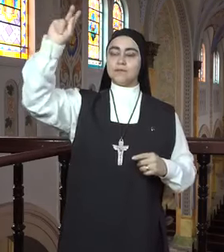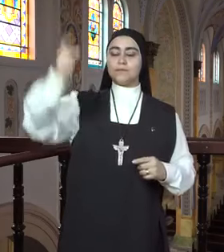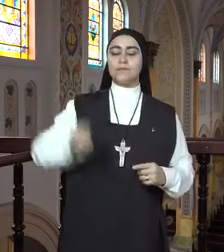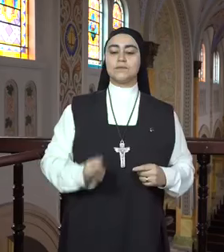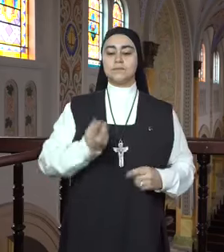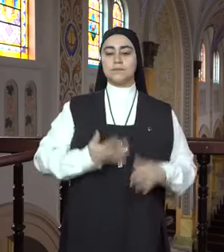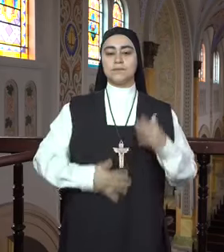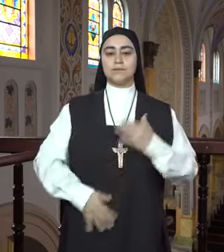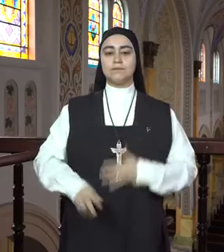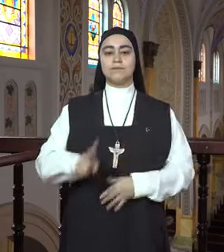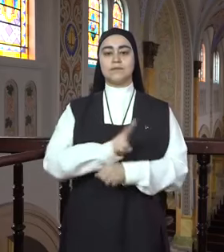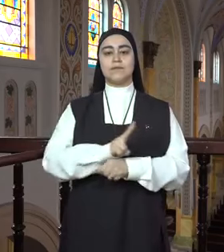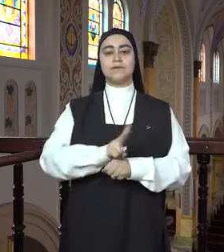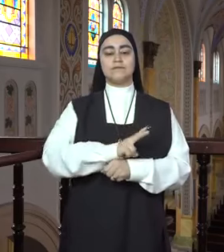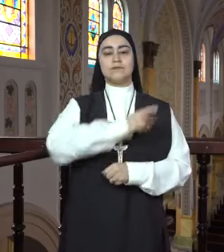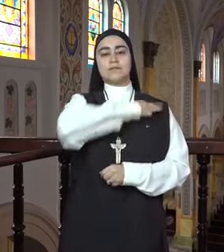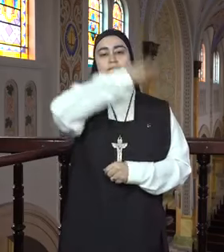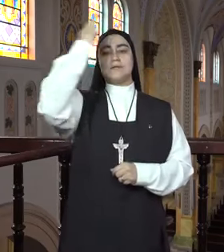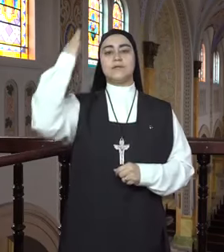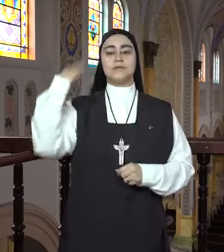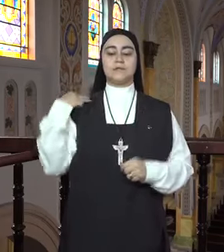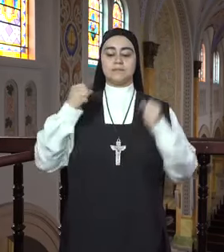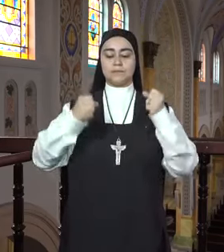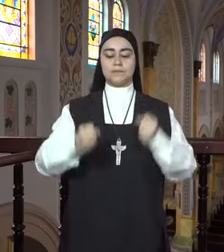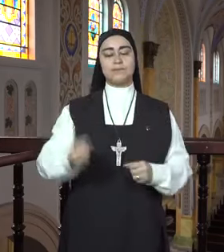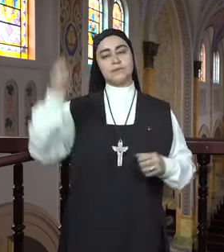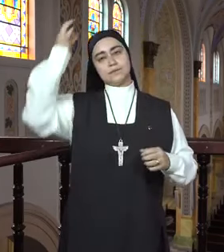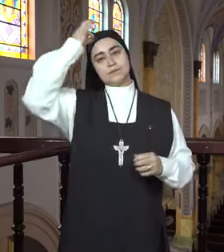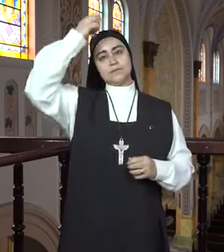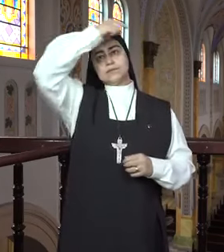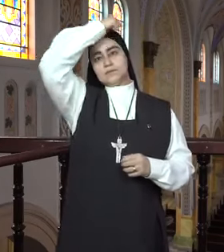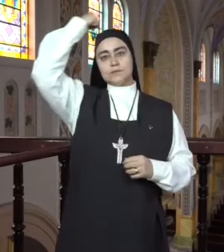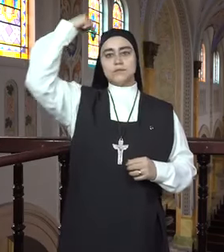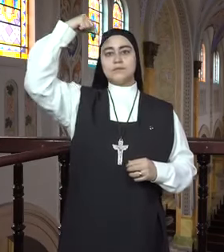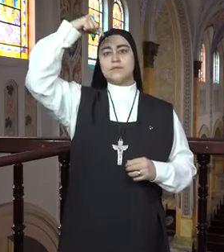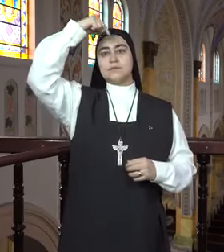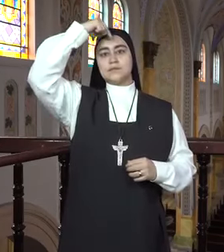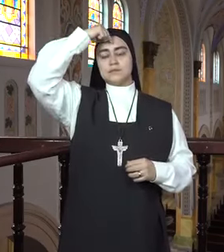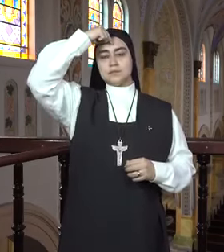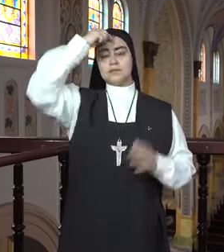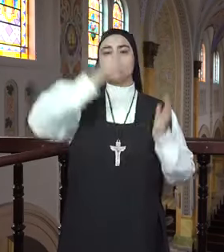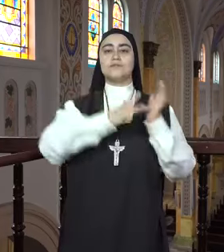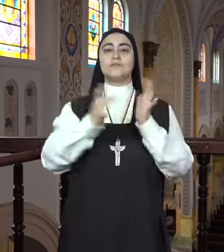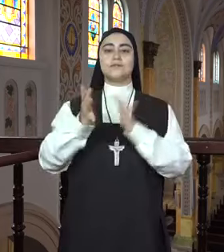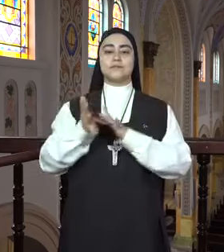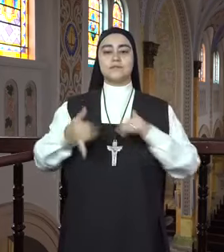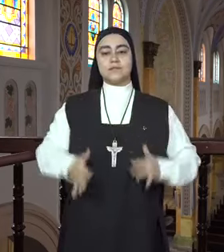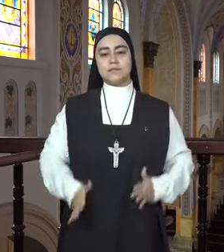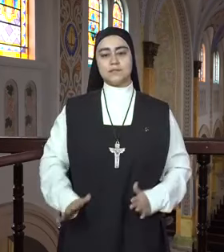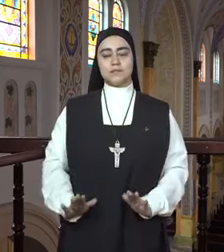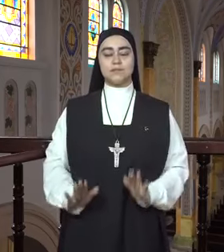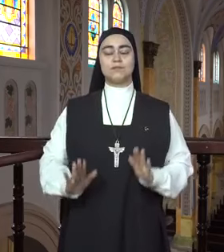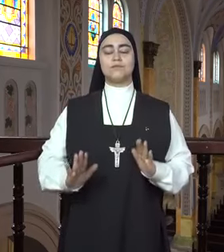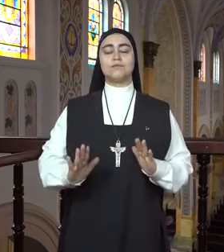Espírito Santo, nasceu da Virgem Maria, padeceu sob Pôncio Pilatos, foi